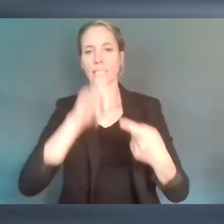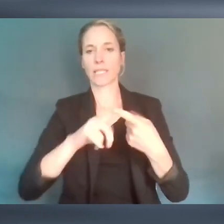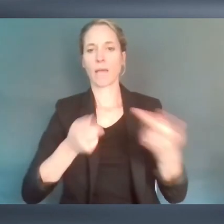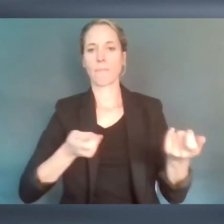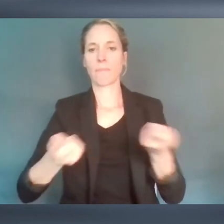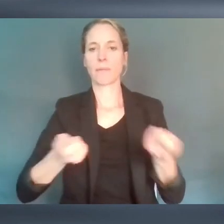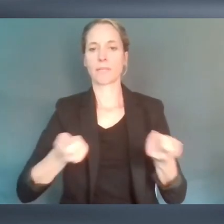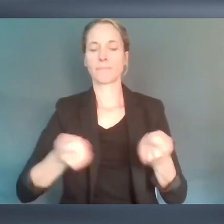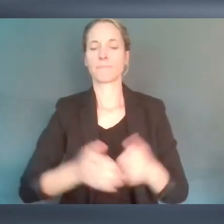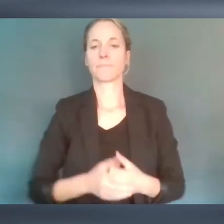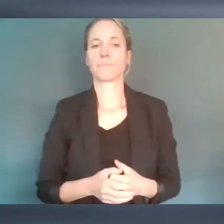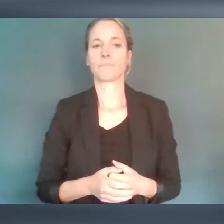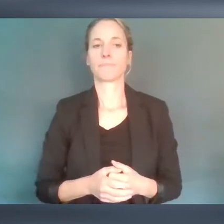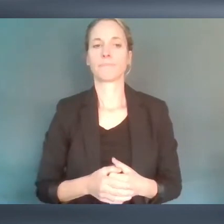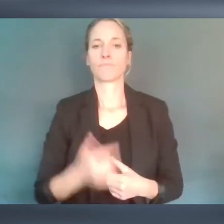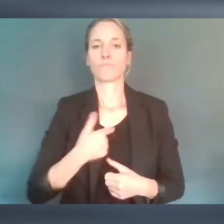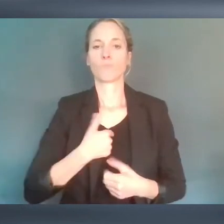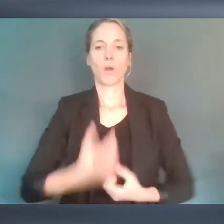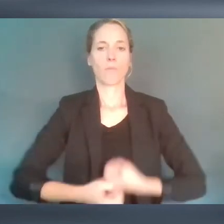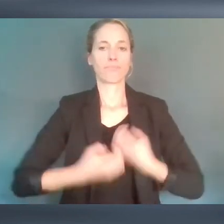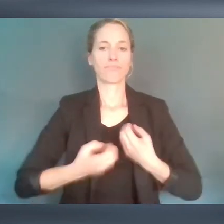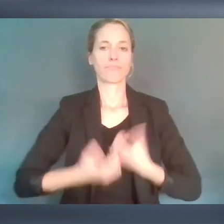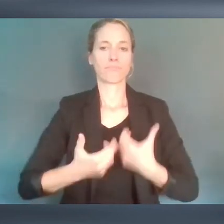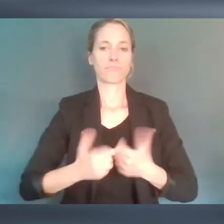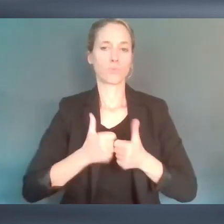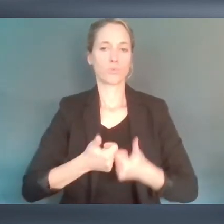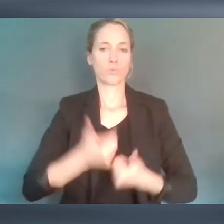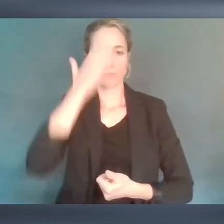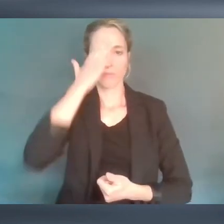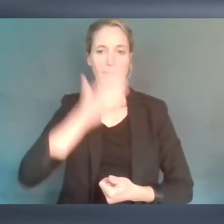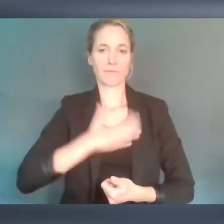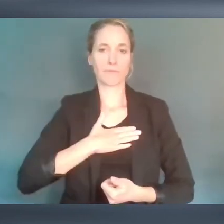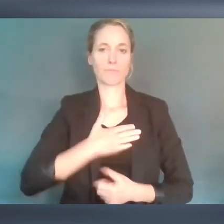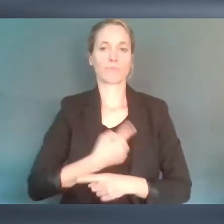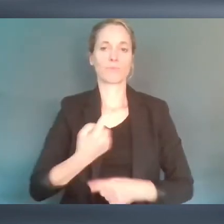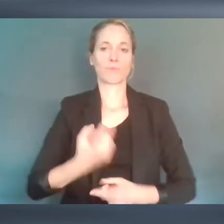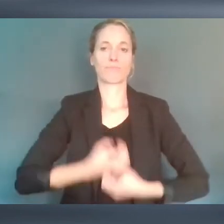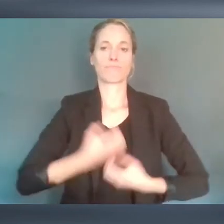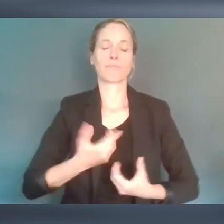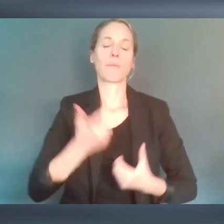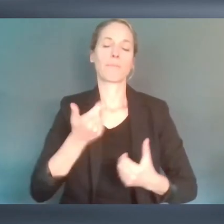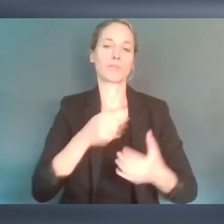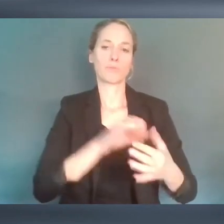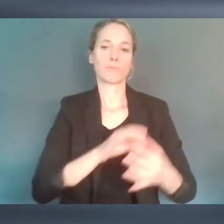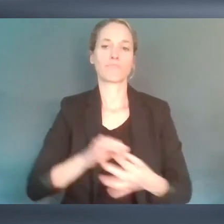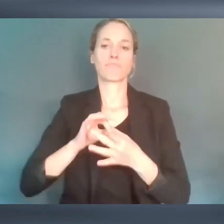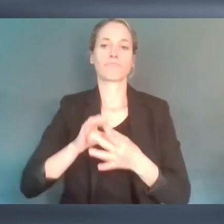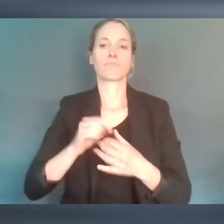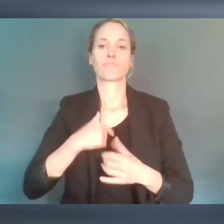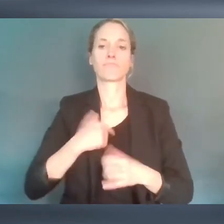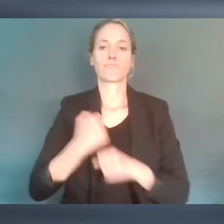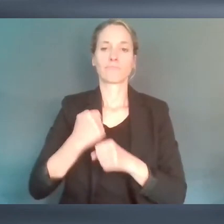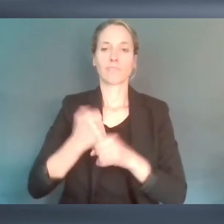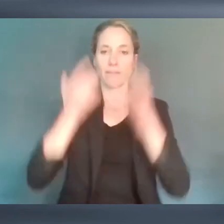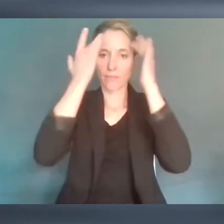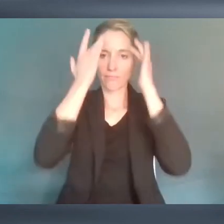Mes propos n'engagent que moi aujourd'hui, même si évidemment ils se nourrissent sur cette expérience liée aux